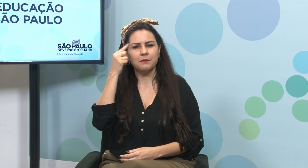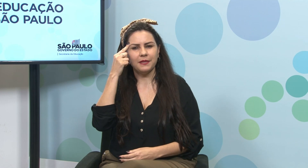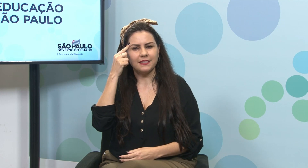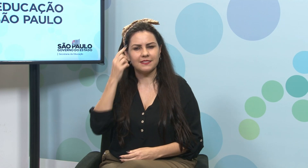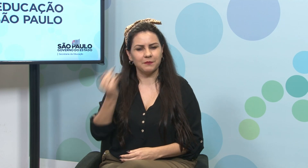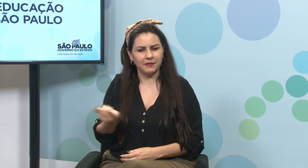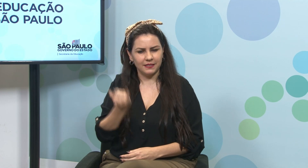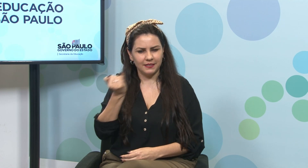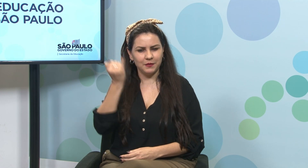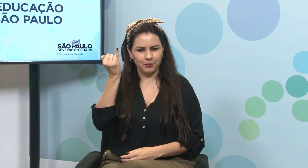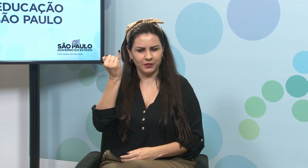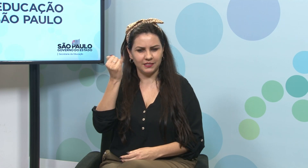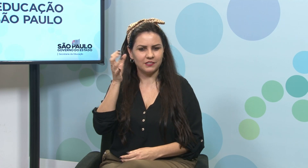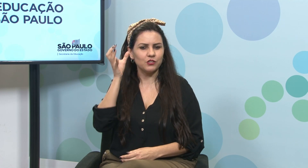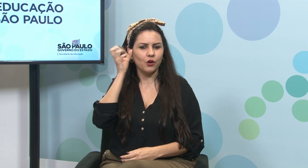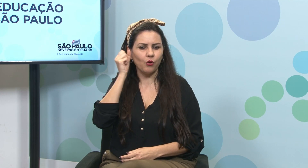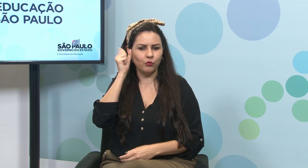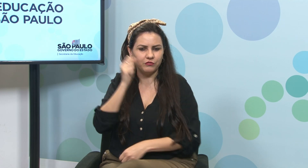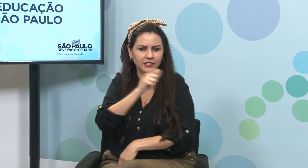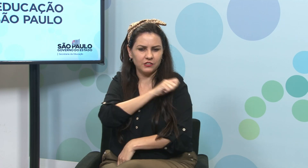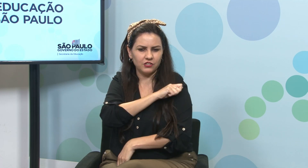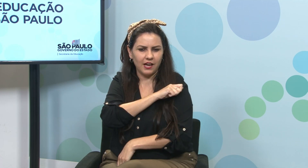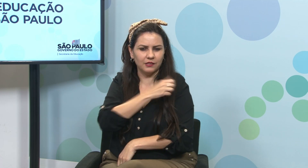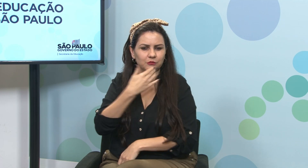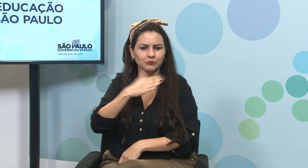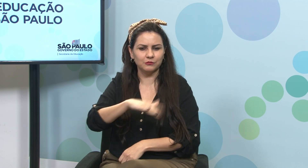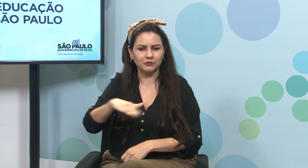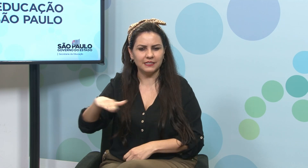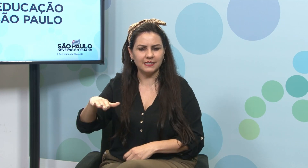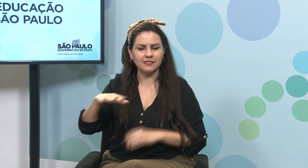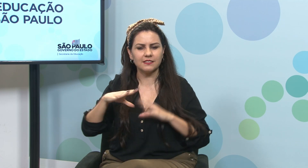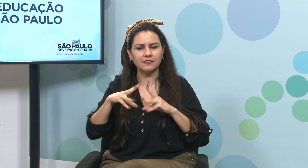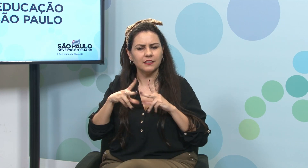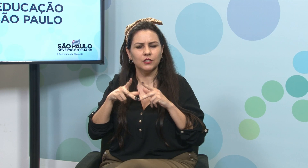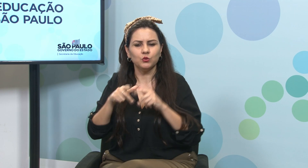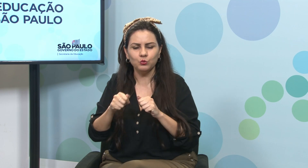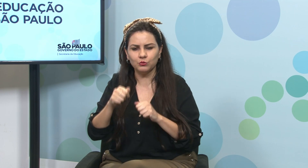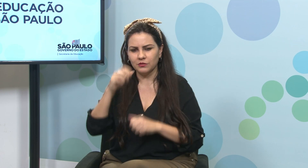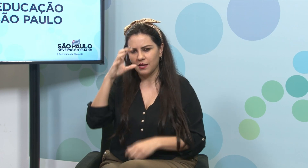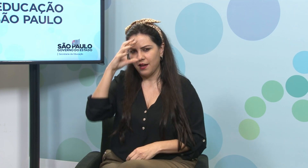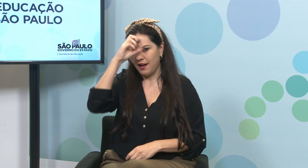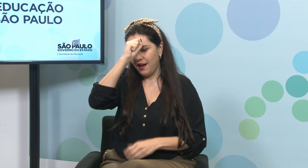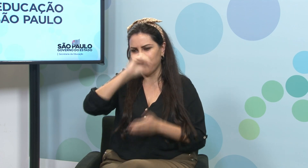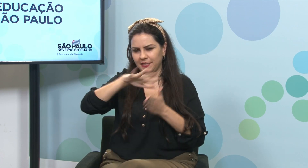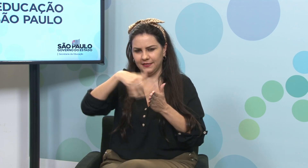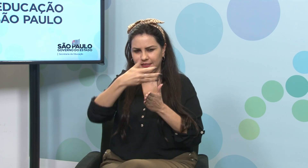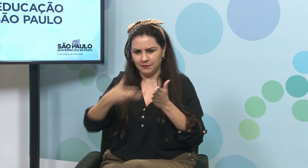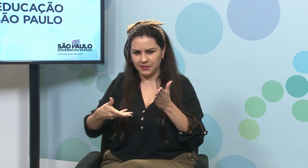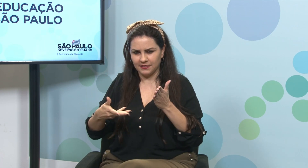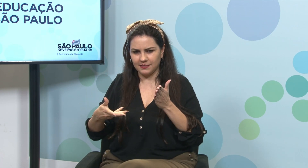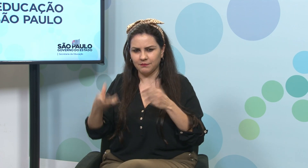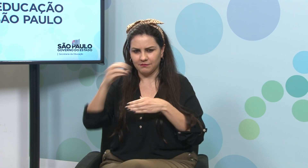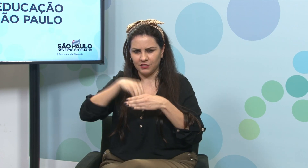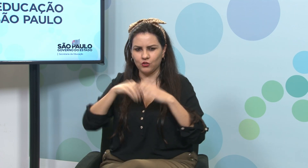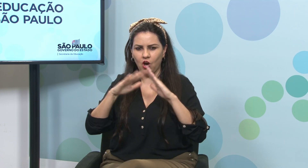Você pensa importante, ouvinte, aluno, crianças, tudo, aprender Libras?